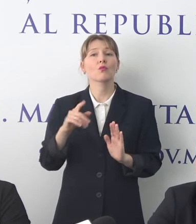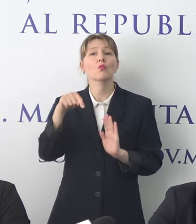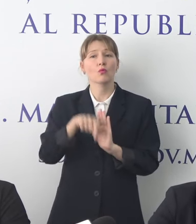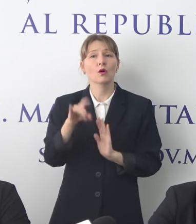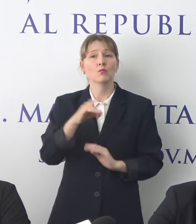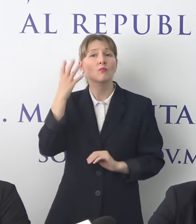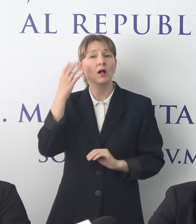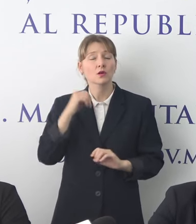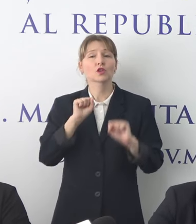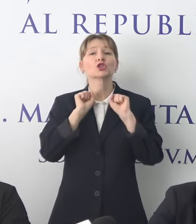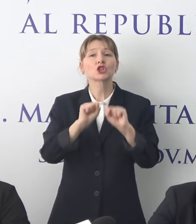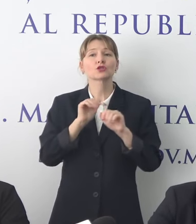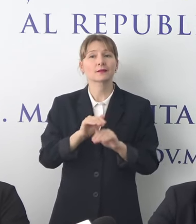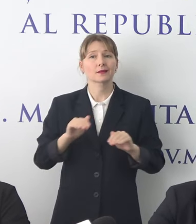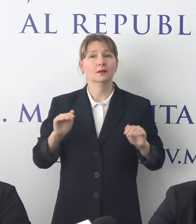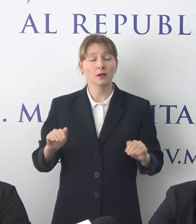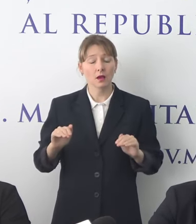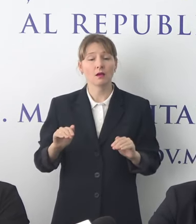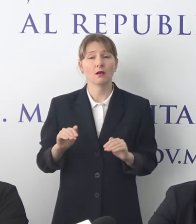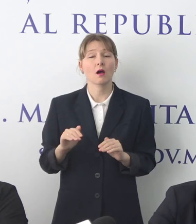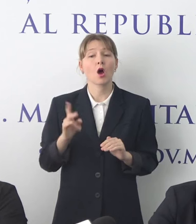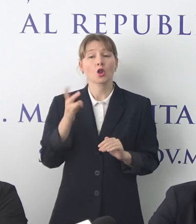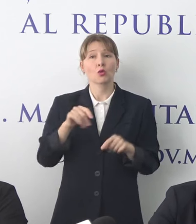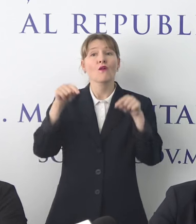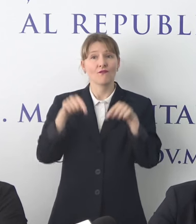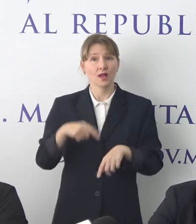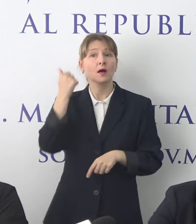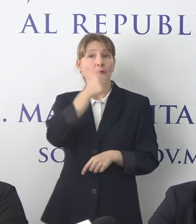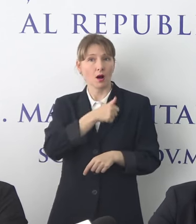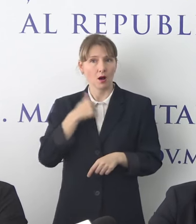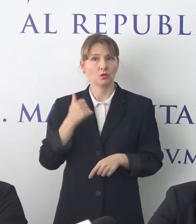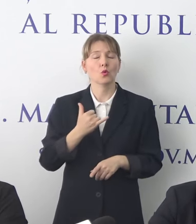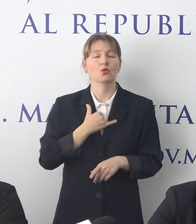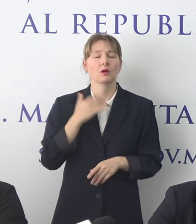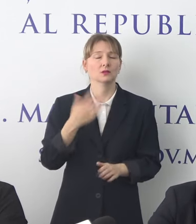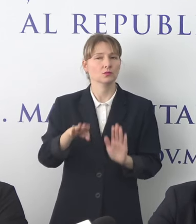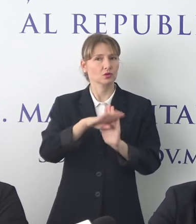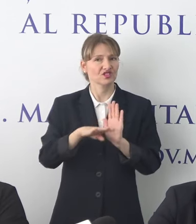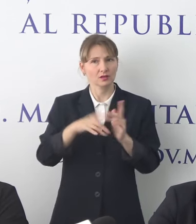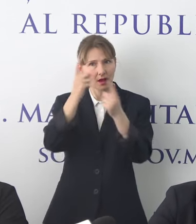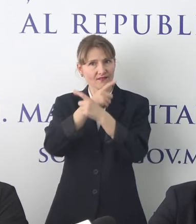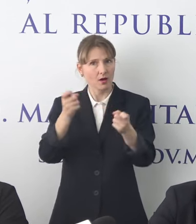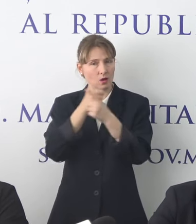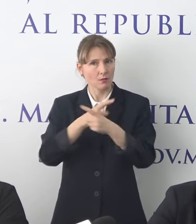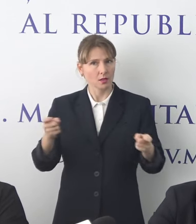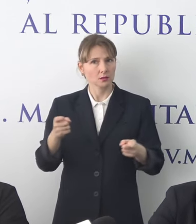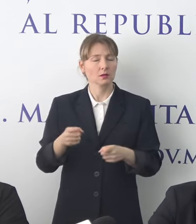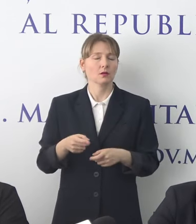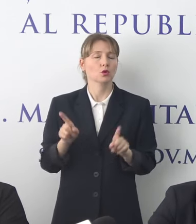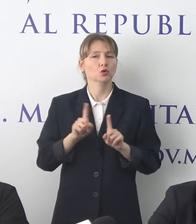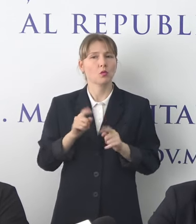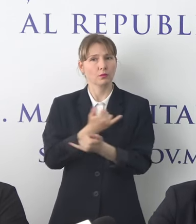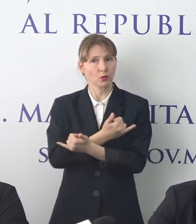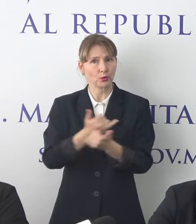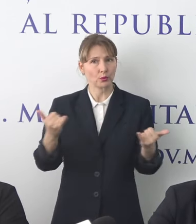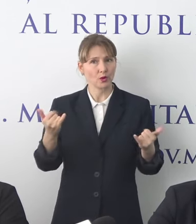copii. De aceea, în acest an, noi vom avea un sistem informațional de management de caz